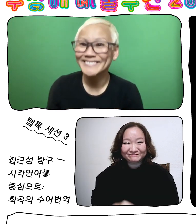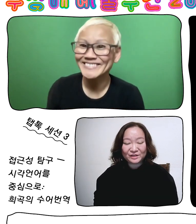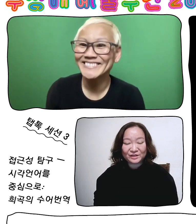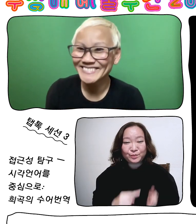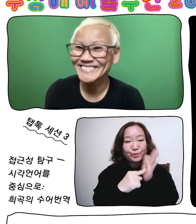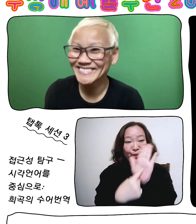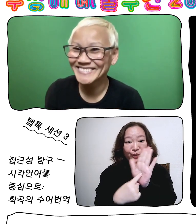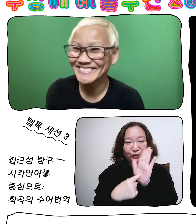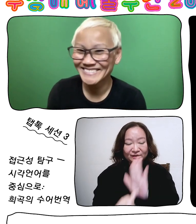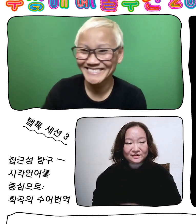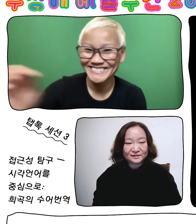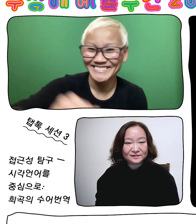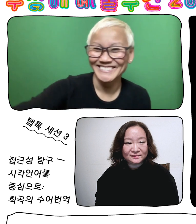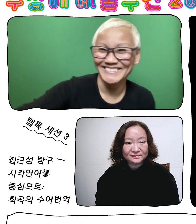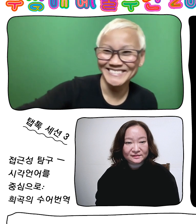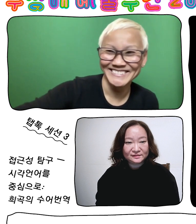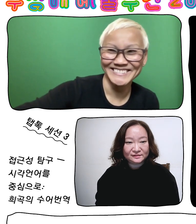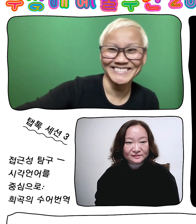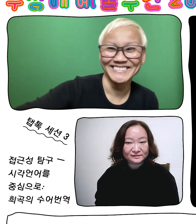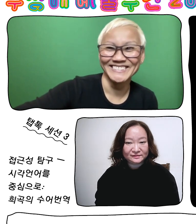있어요.